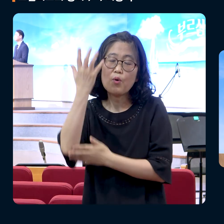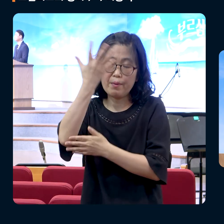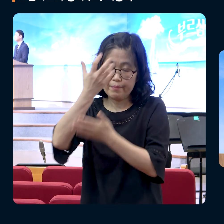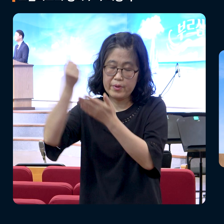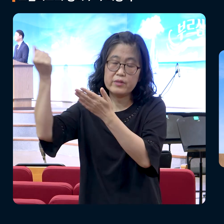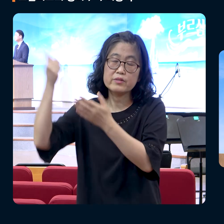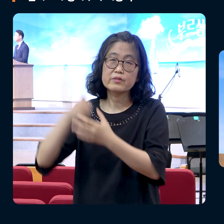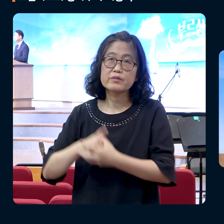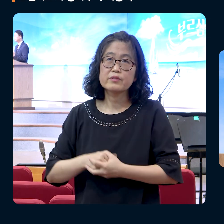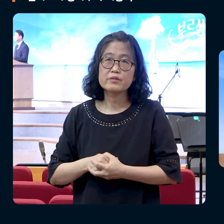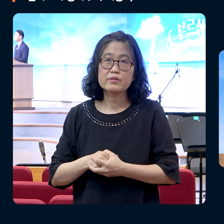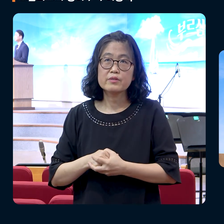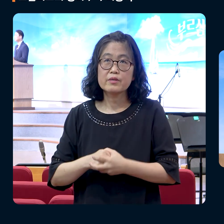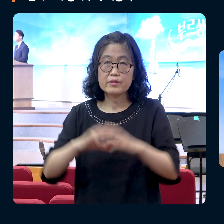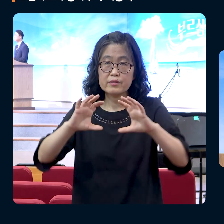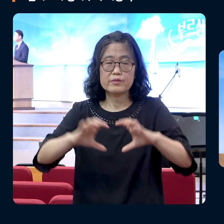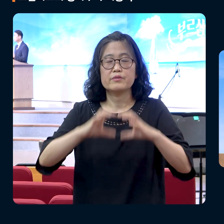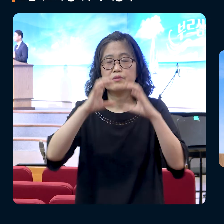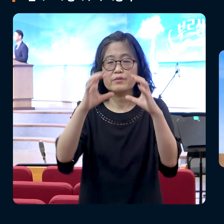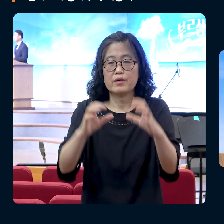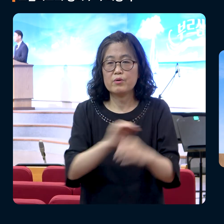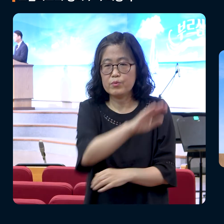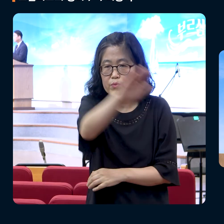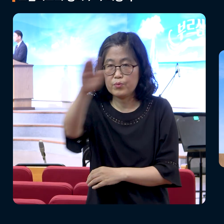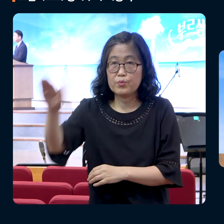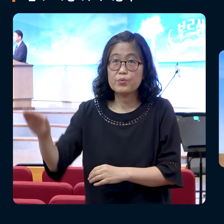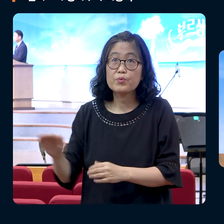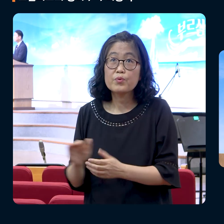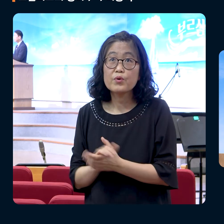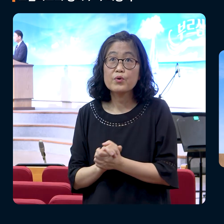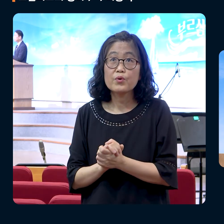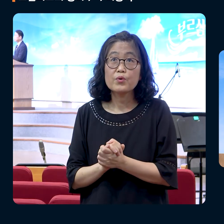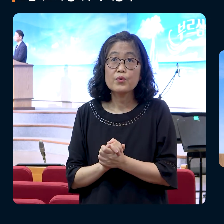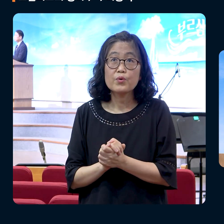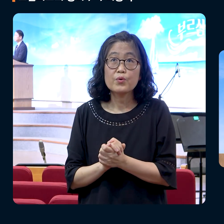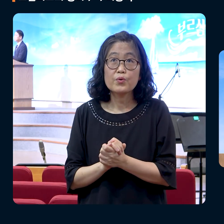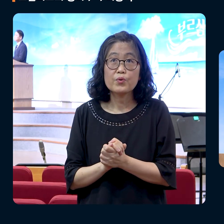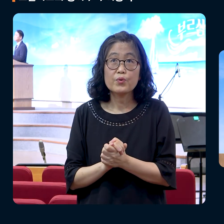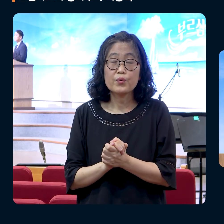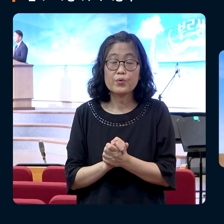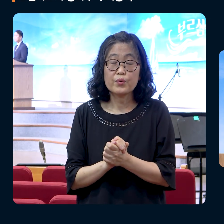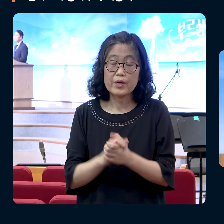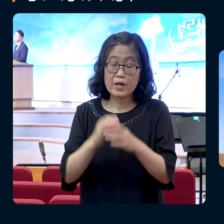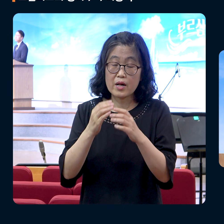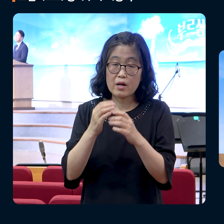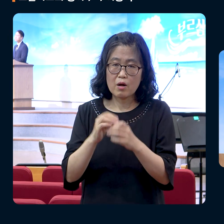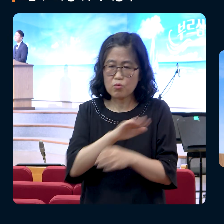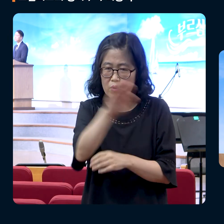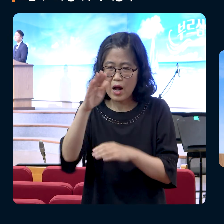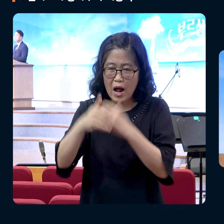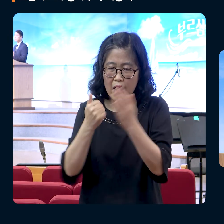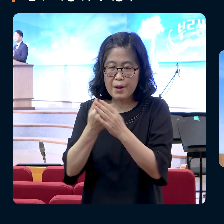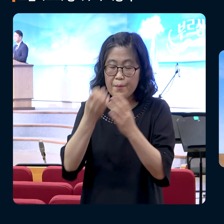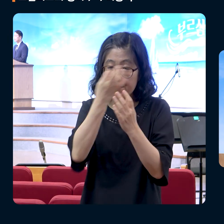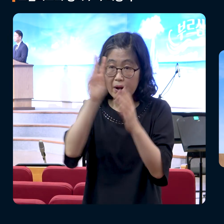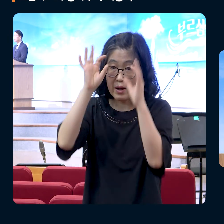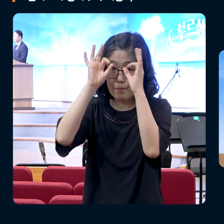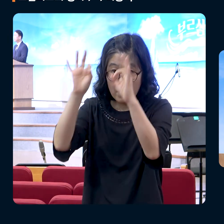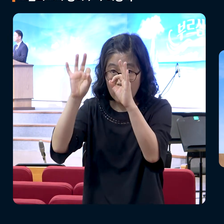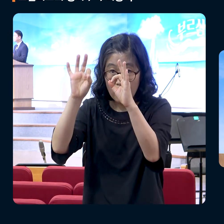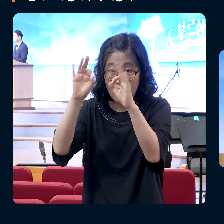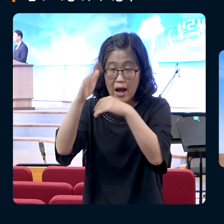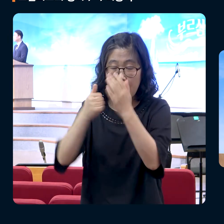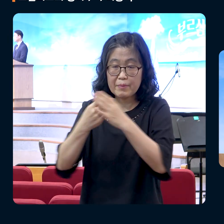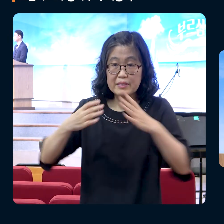받으시고 이 세상이 우리를 통해 하나님을 바라보게 되고 하나님을 자랑하게 되는 그런